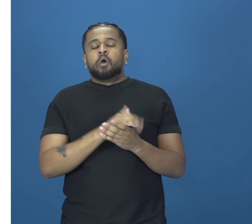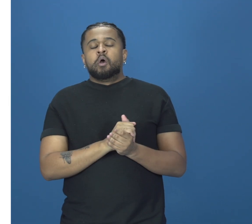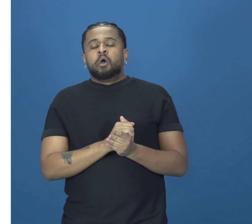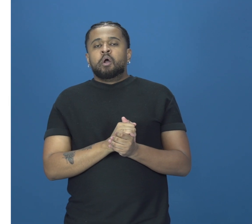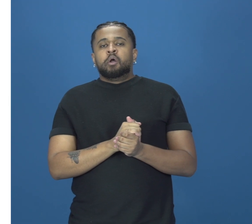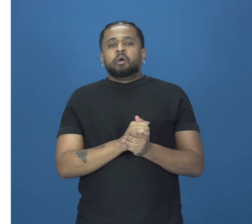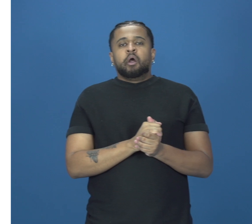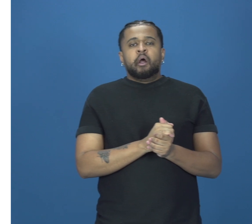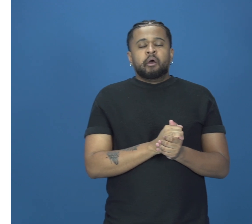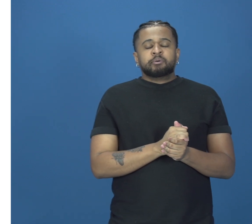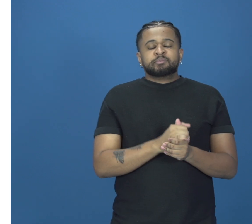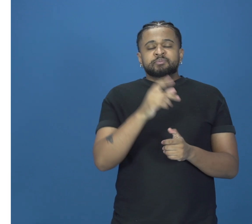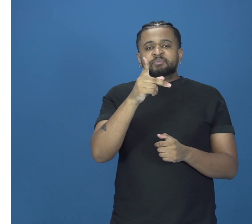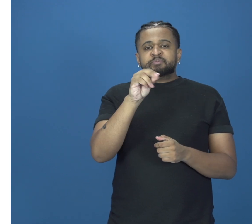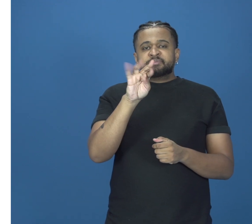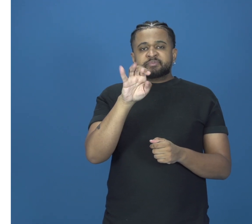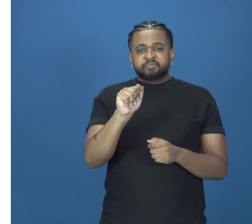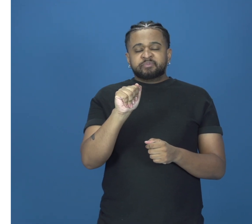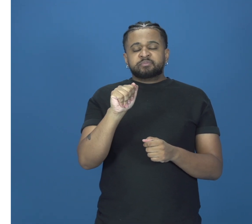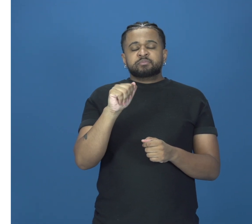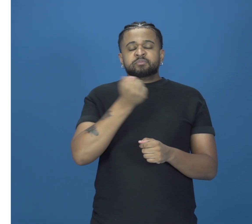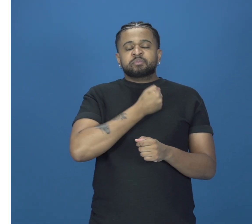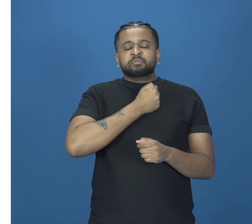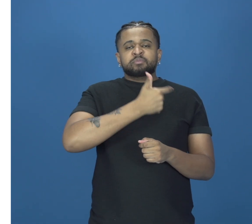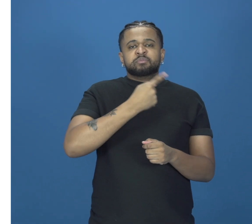11.3. Conforme Portaria Normativa número